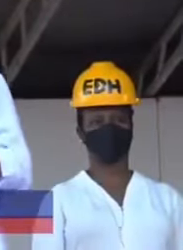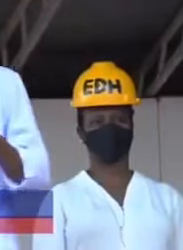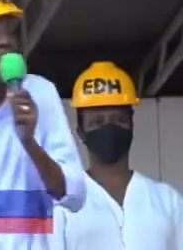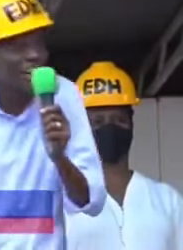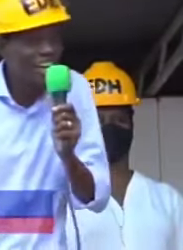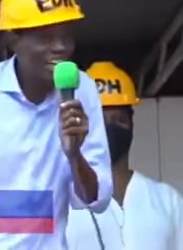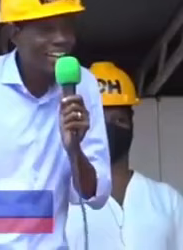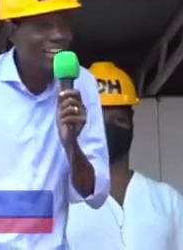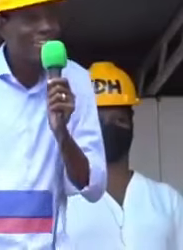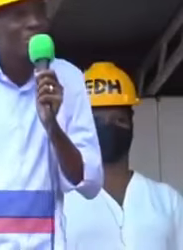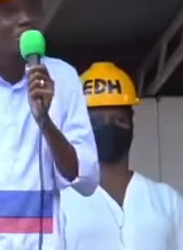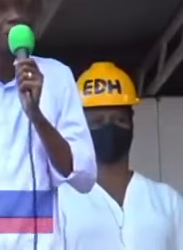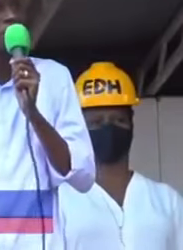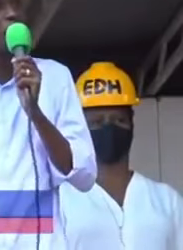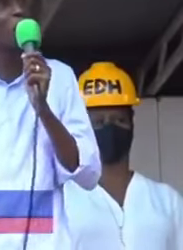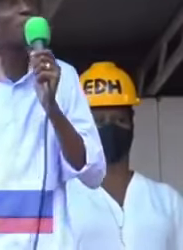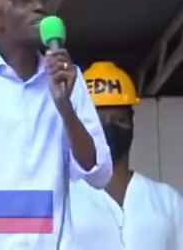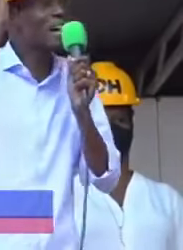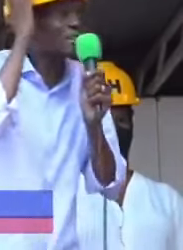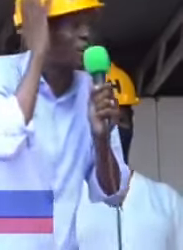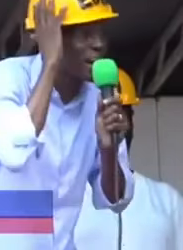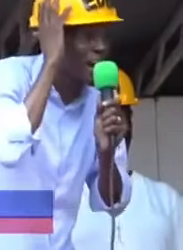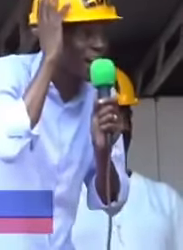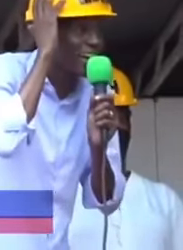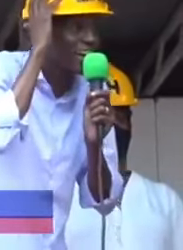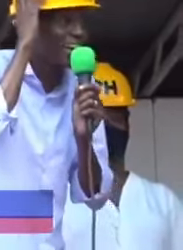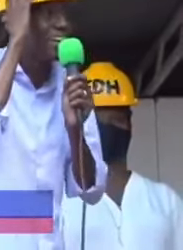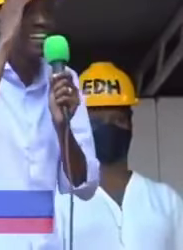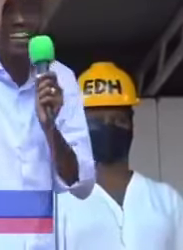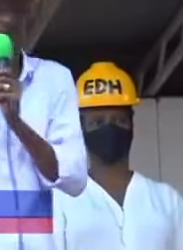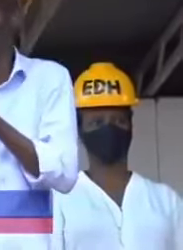Gardons chaleur. Gardons dire ce